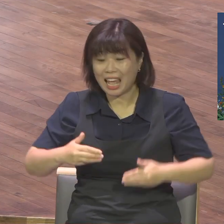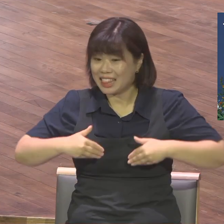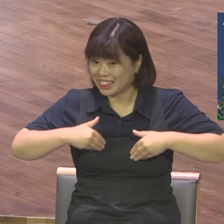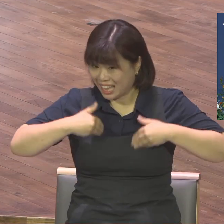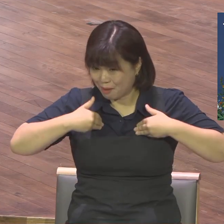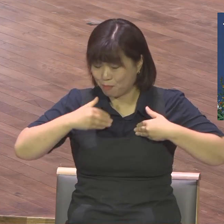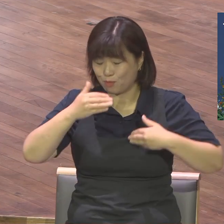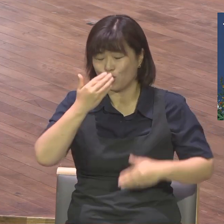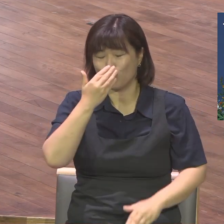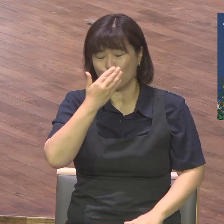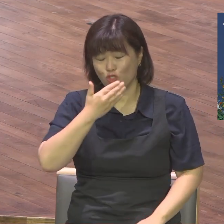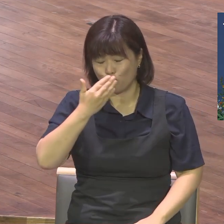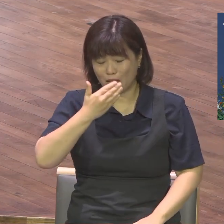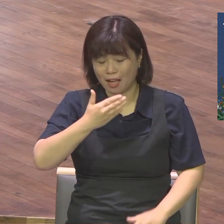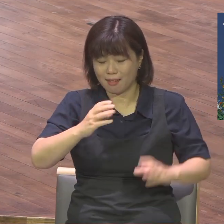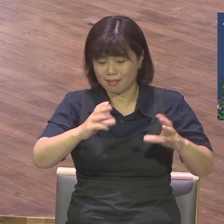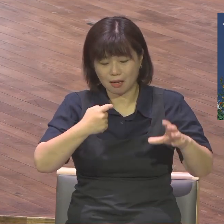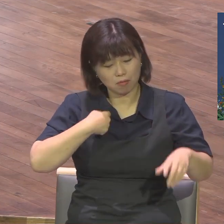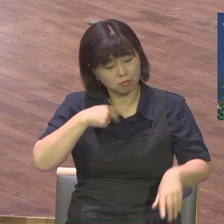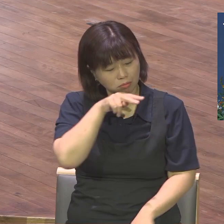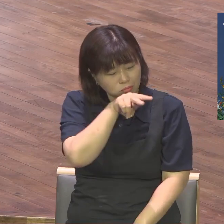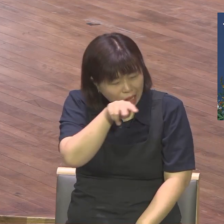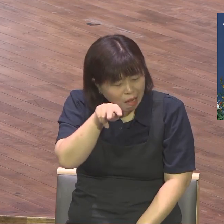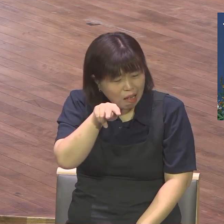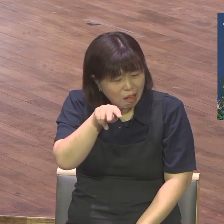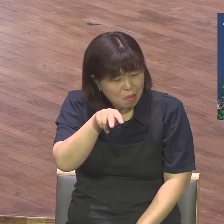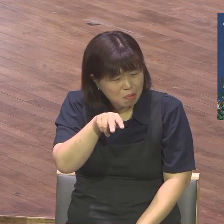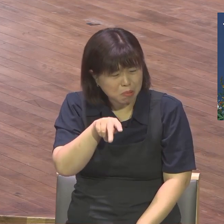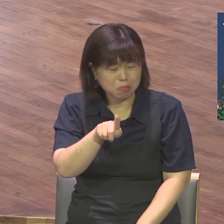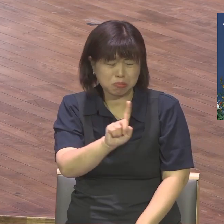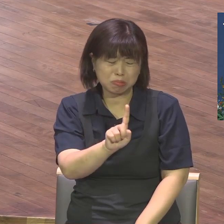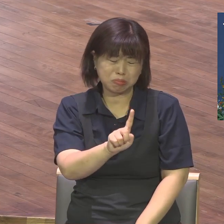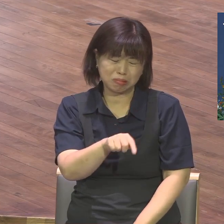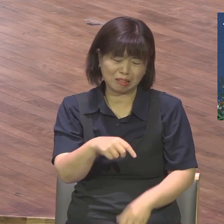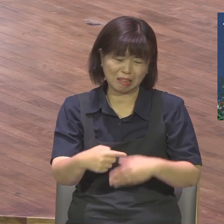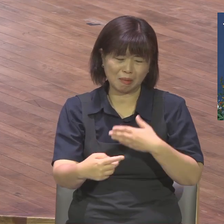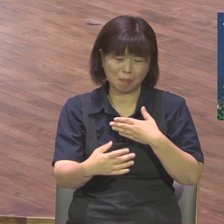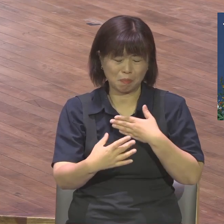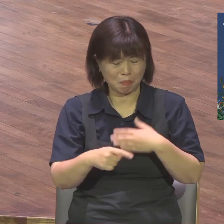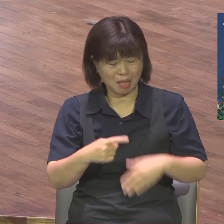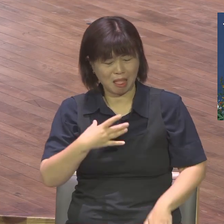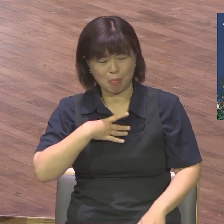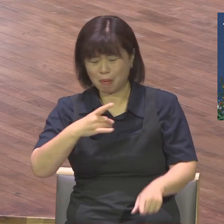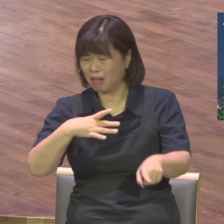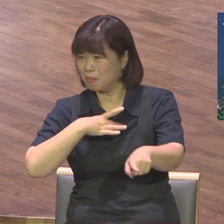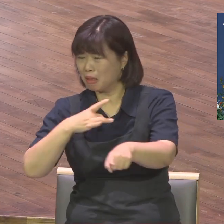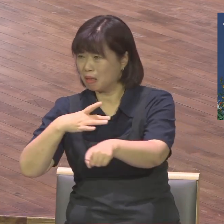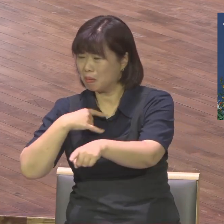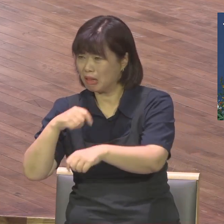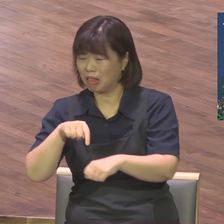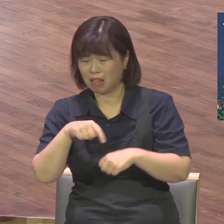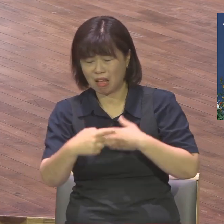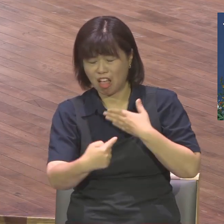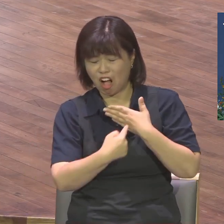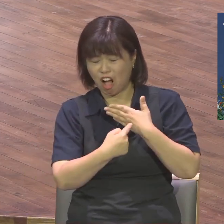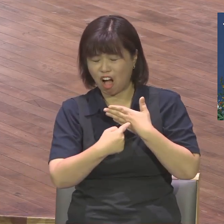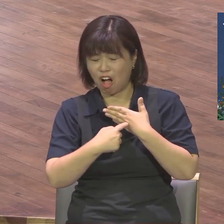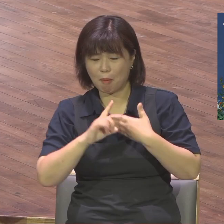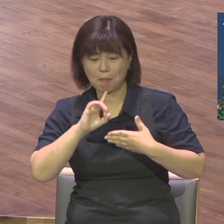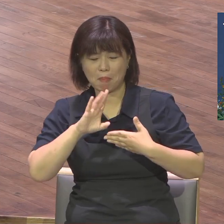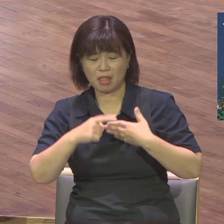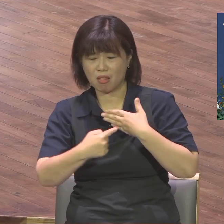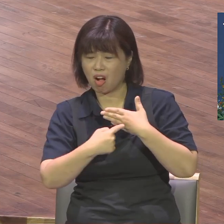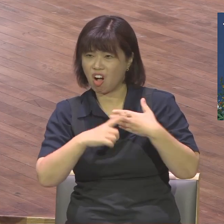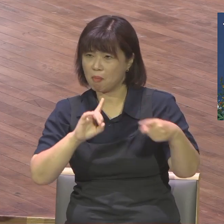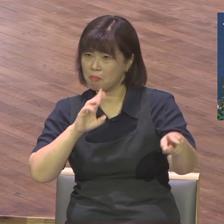위해서 이사야를 시대의 변화의 주인공으로 부르시는 장면이 나옵니다.